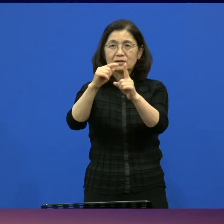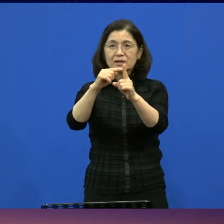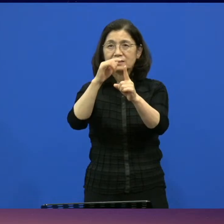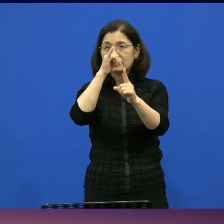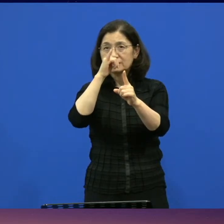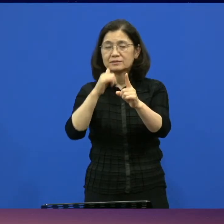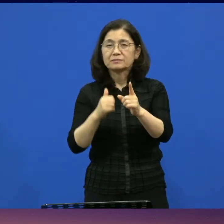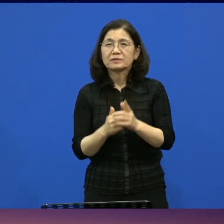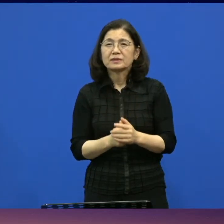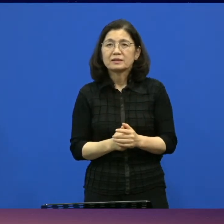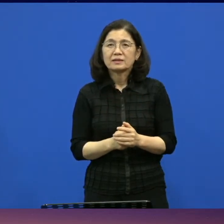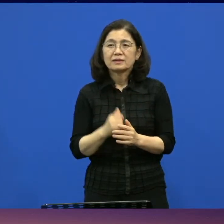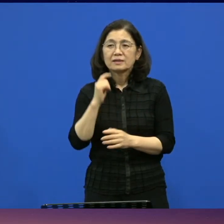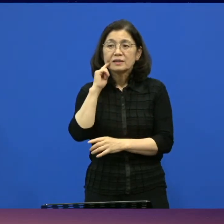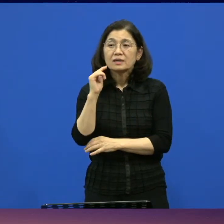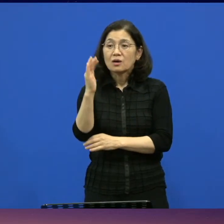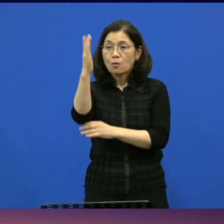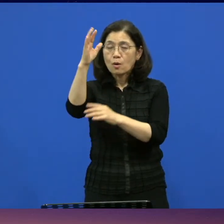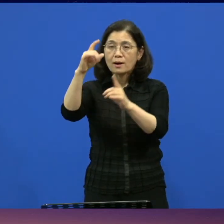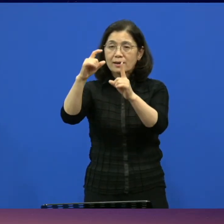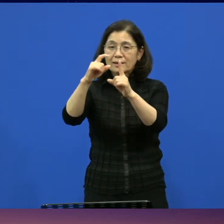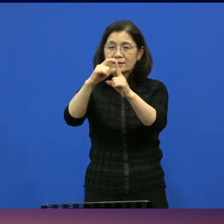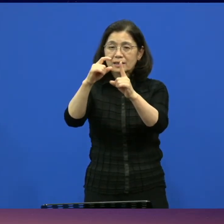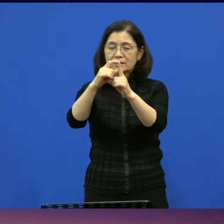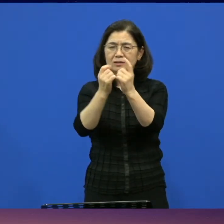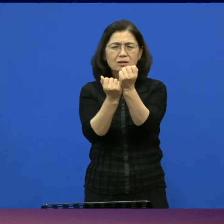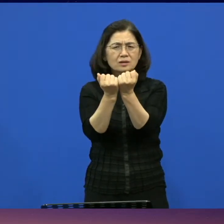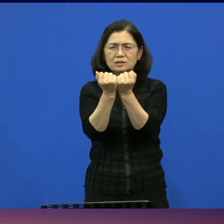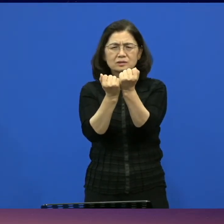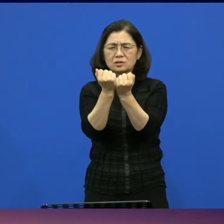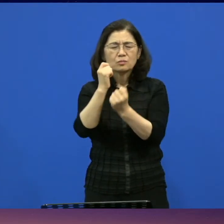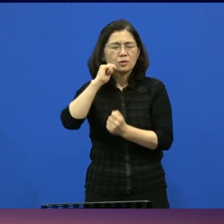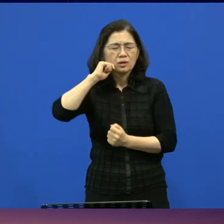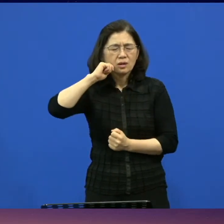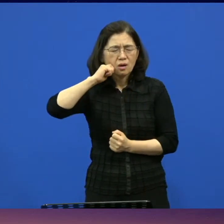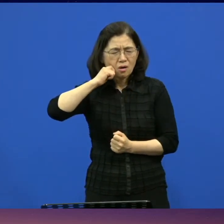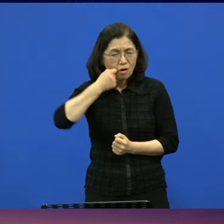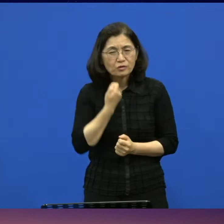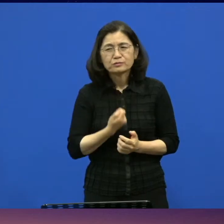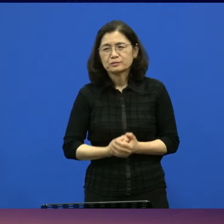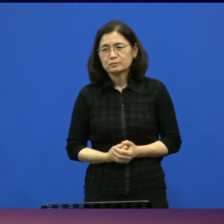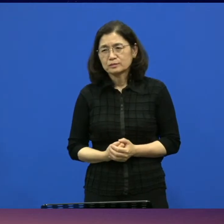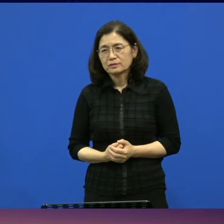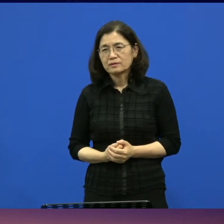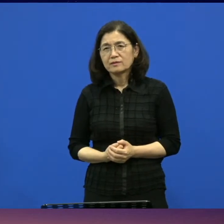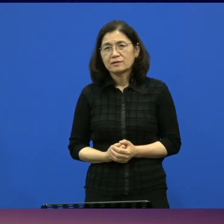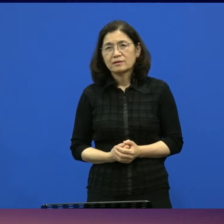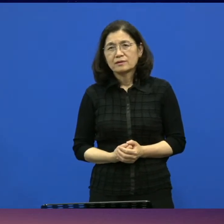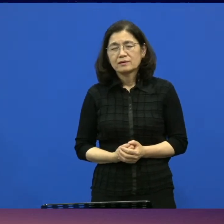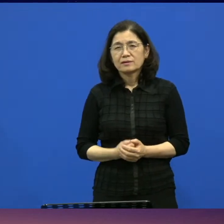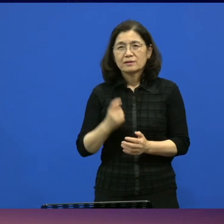이 단어는 설명이 어려워요. 설명이 어려워.